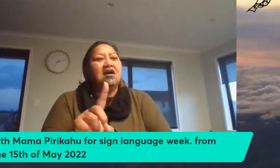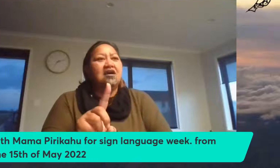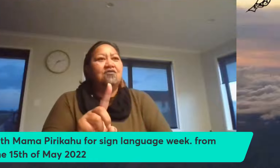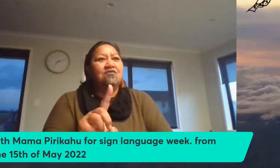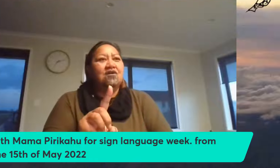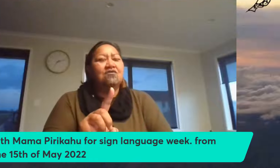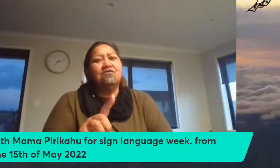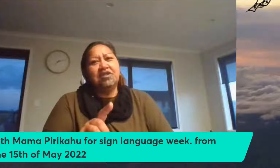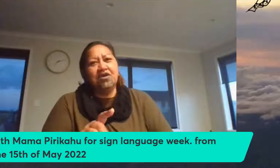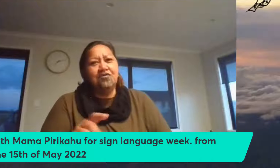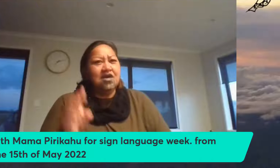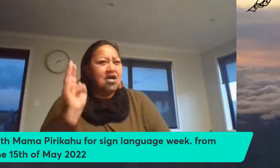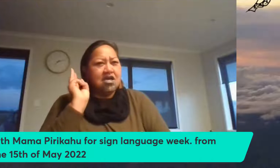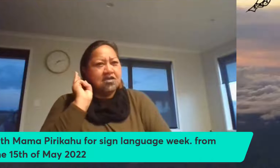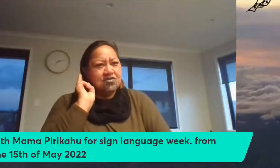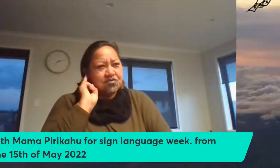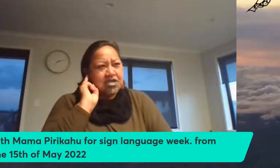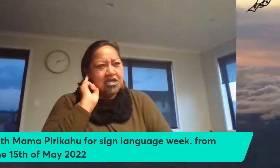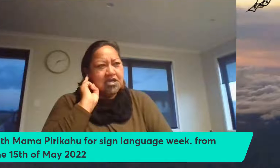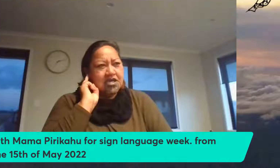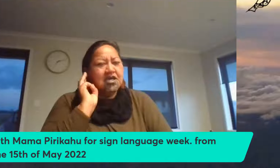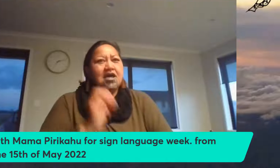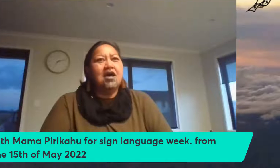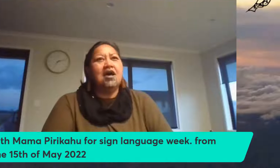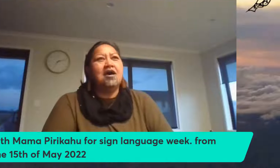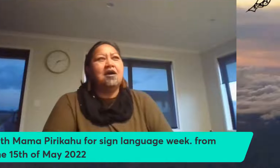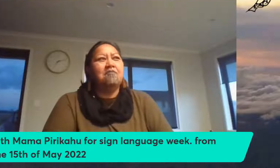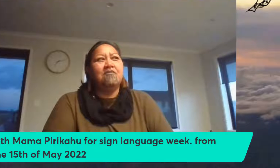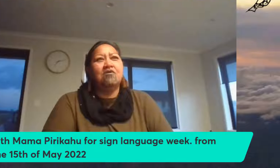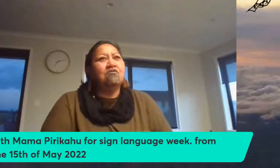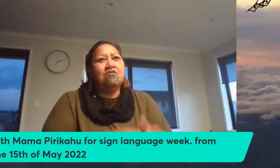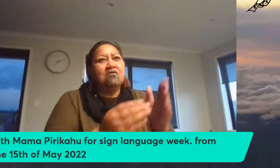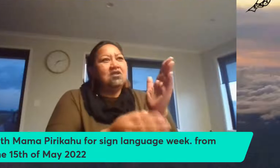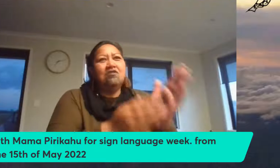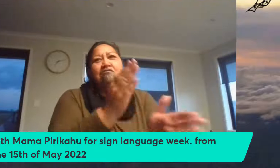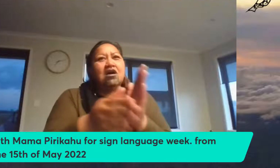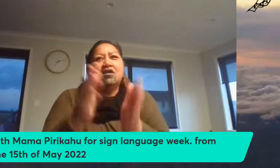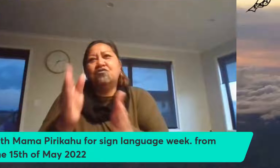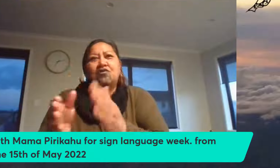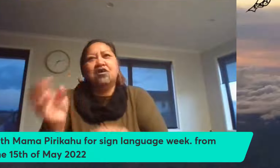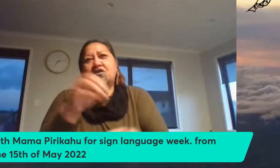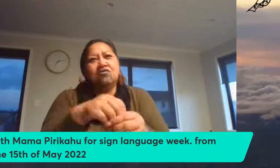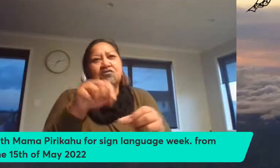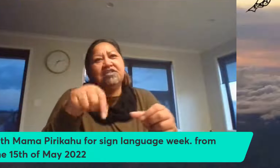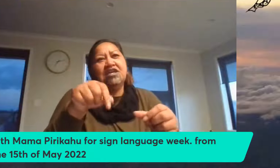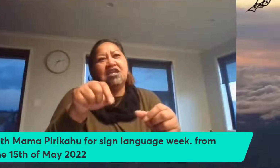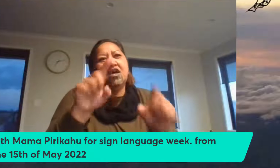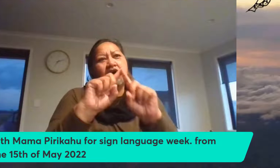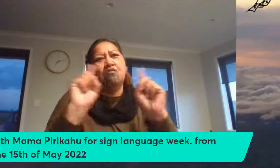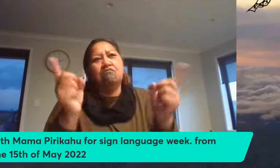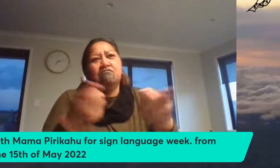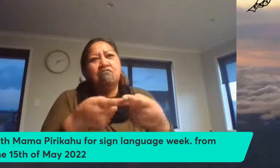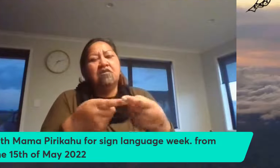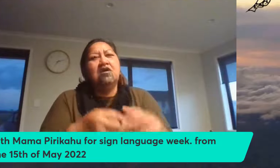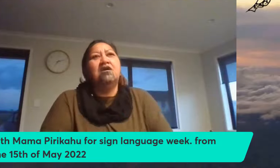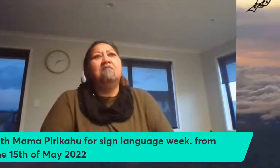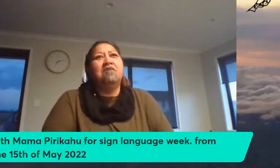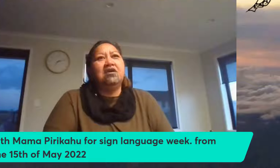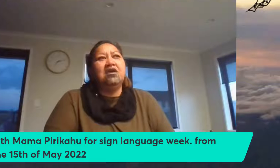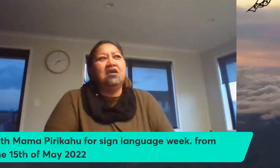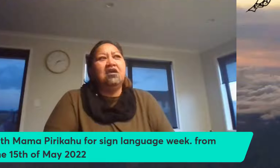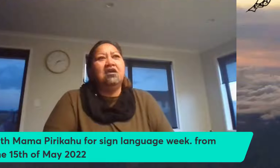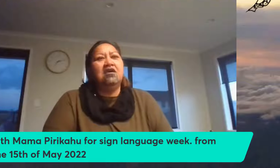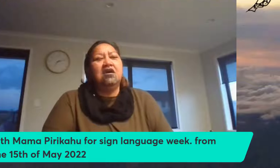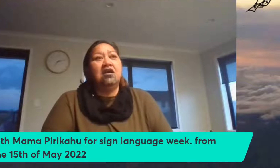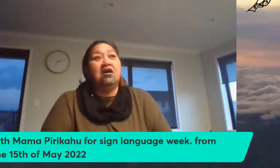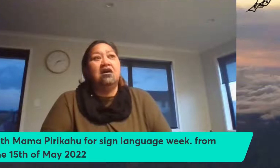E hara noa ko te hunga e turi, ko te hunga katoa ki roto I tēnei ao.